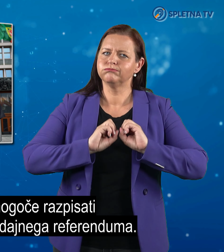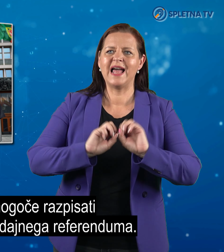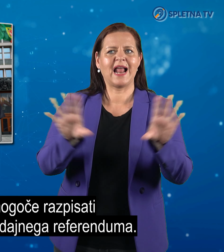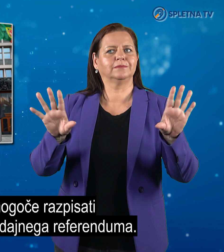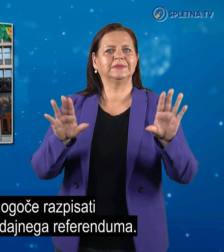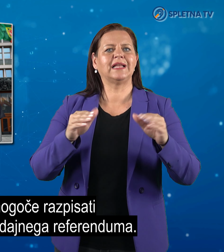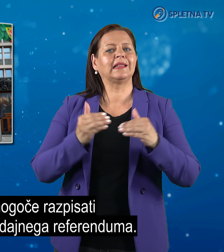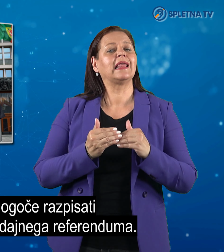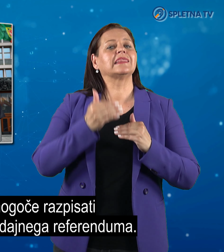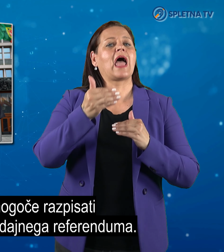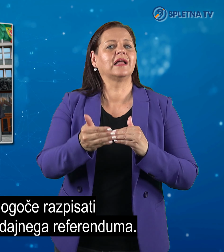zakonodajnega referenduma.